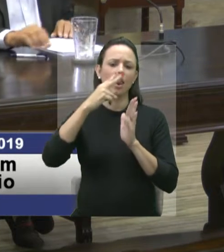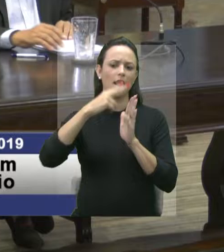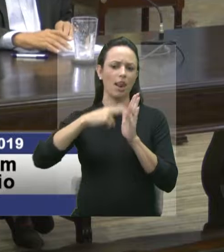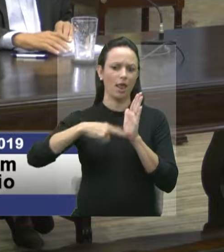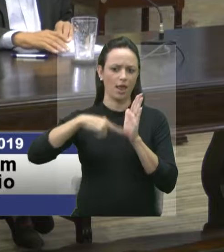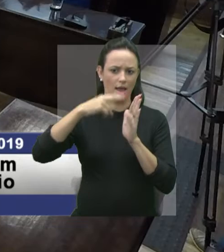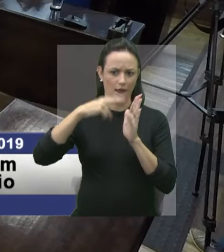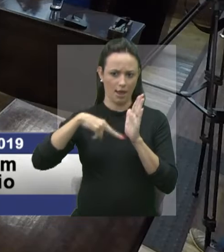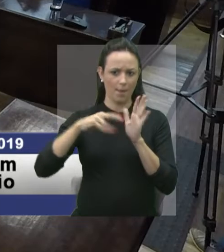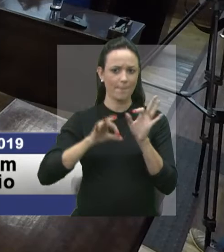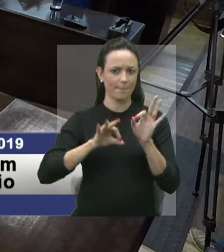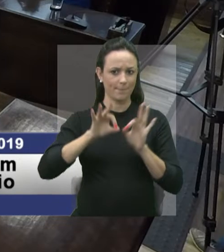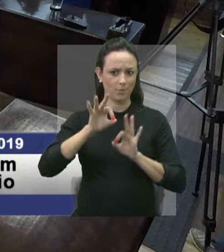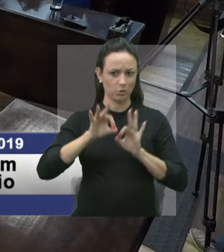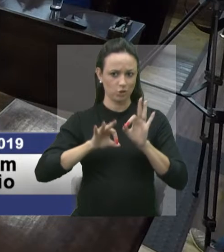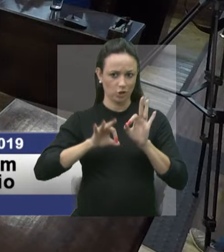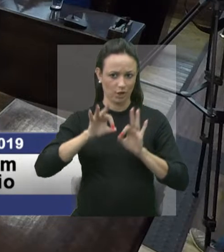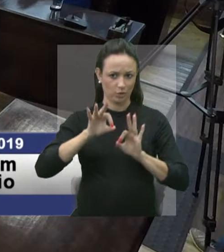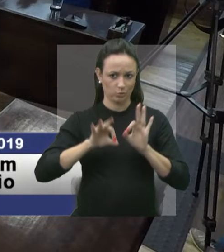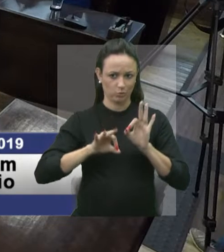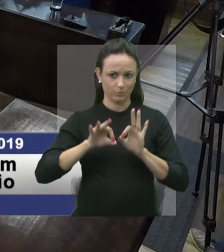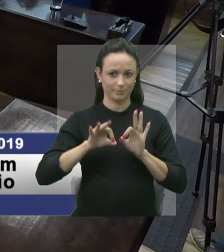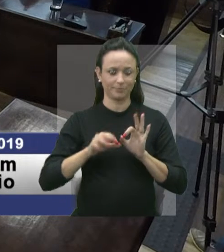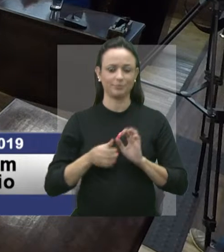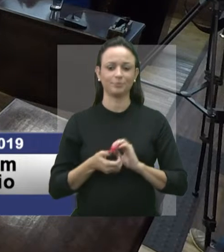da audiência.